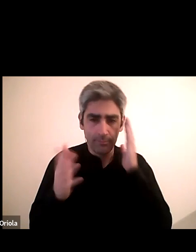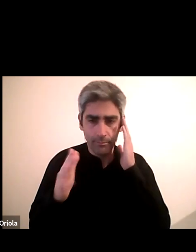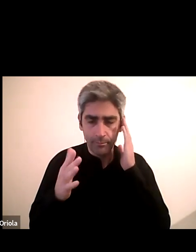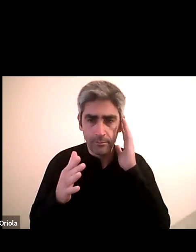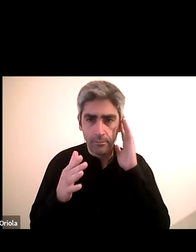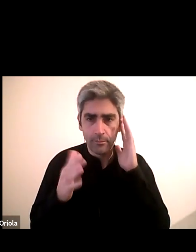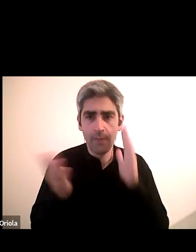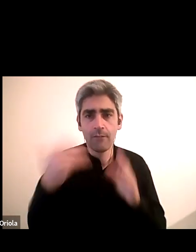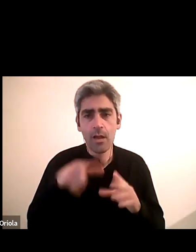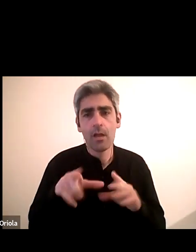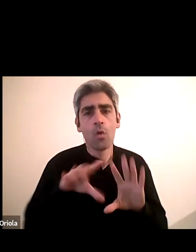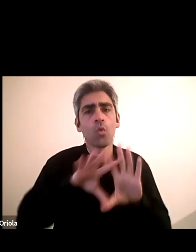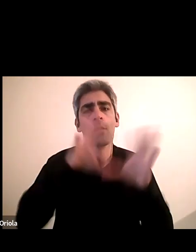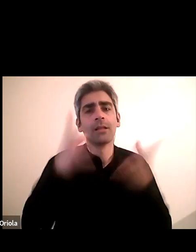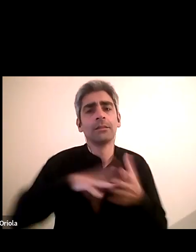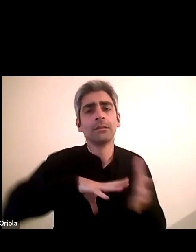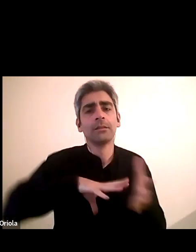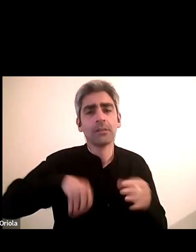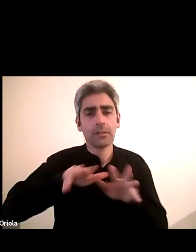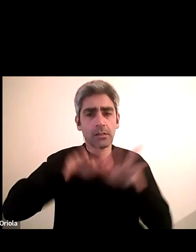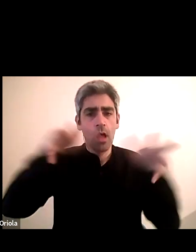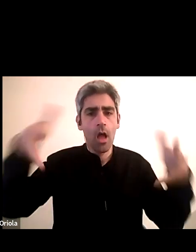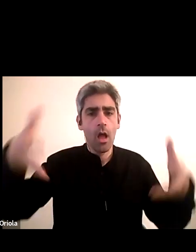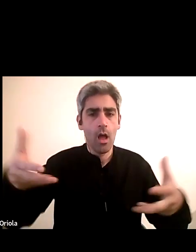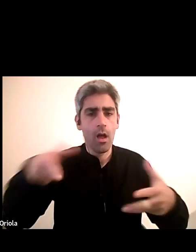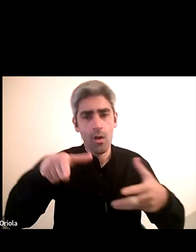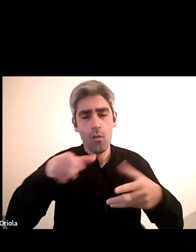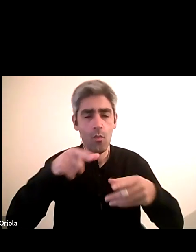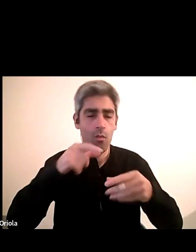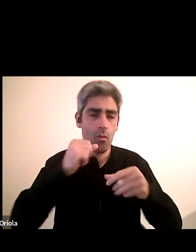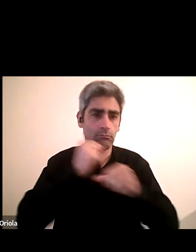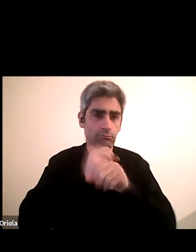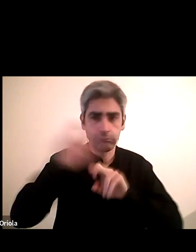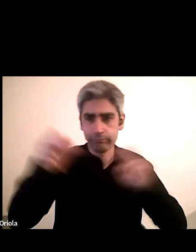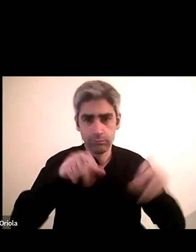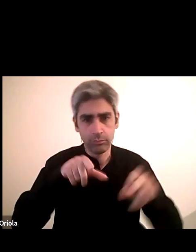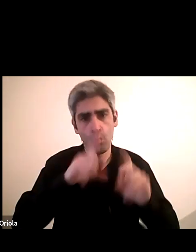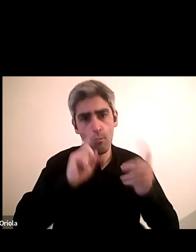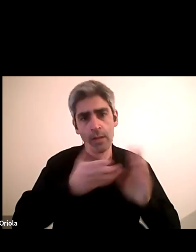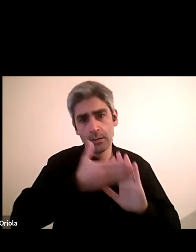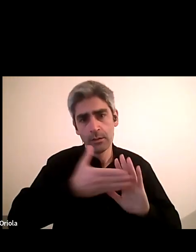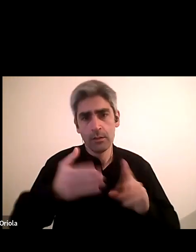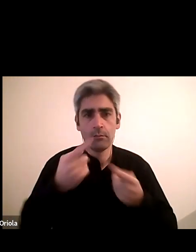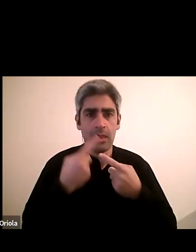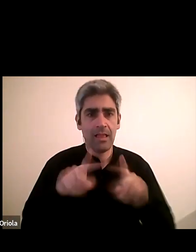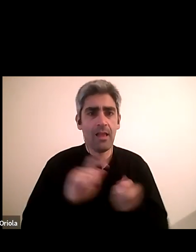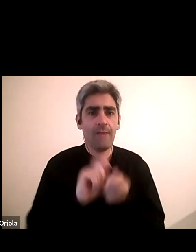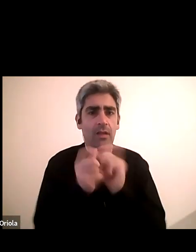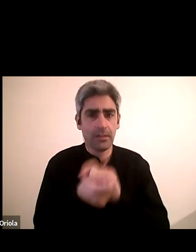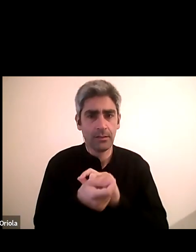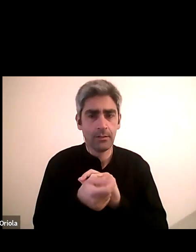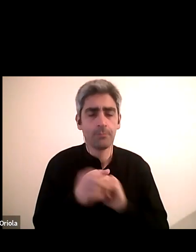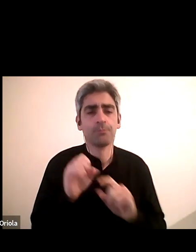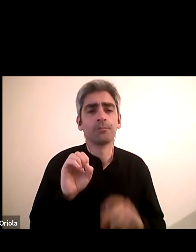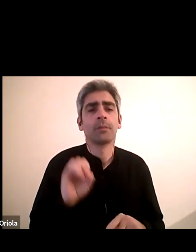que advém da globalização. E aqui é que as coisas começam a tornar-se completamente diferentes. Em primeiro